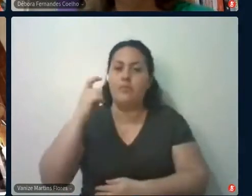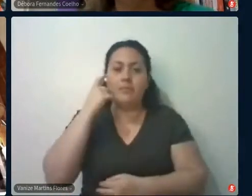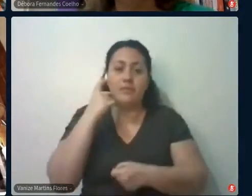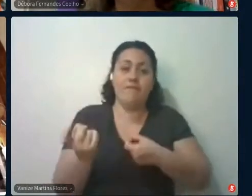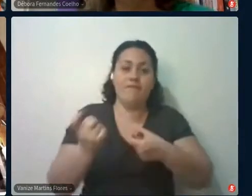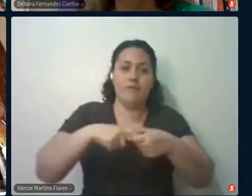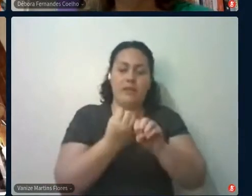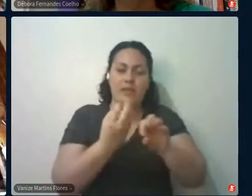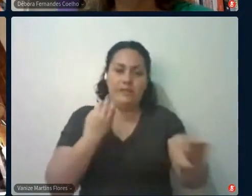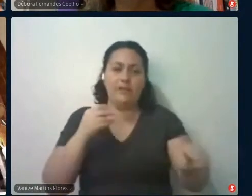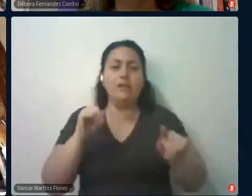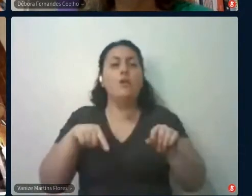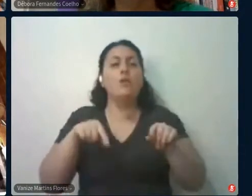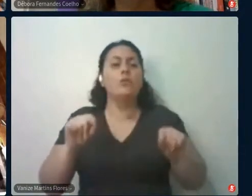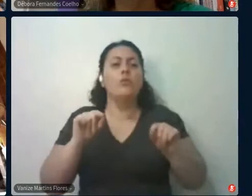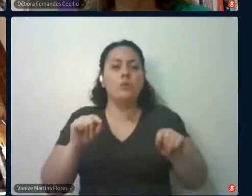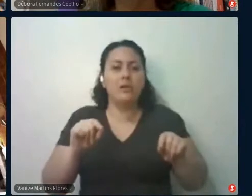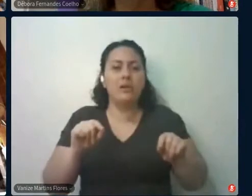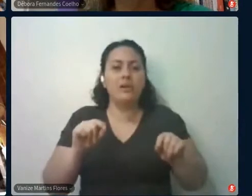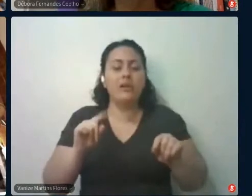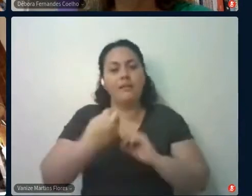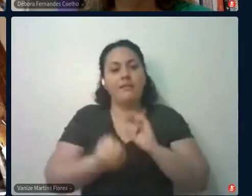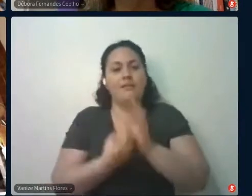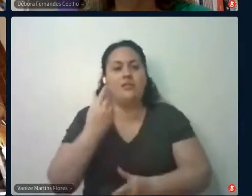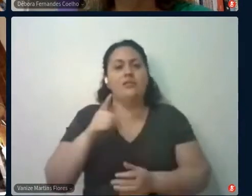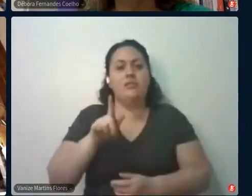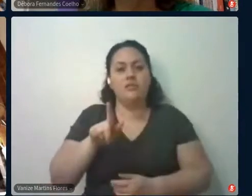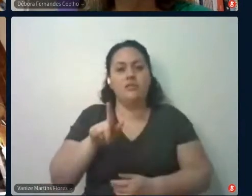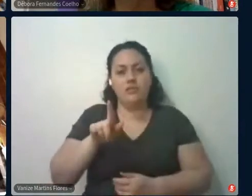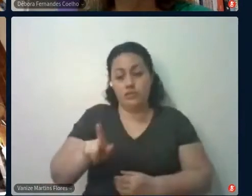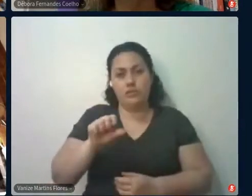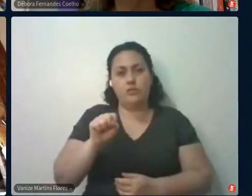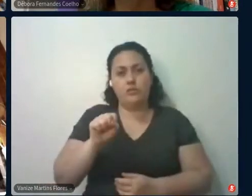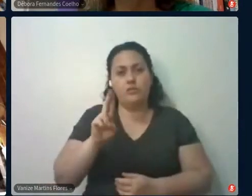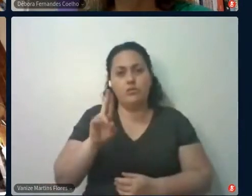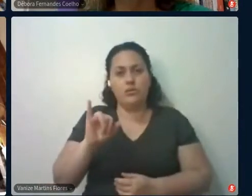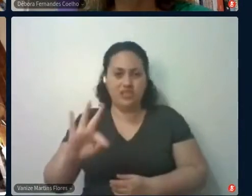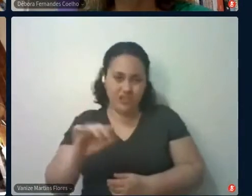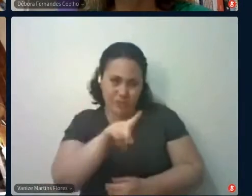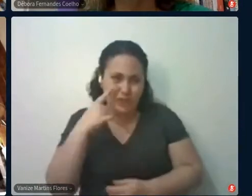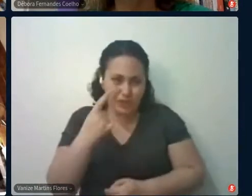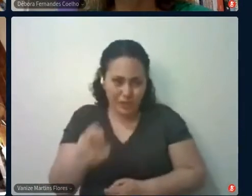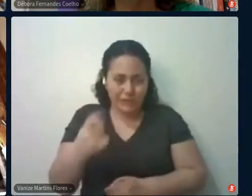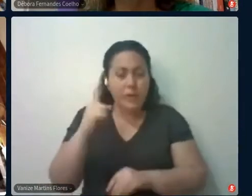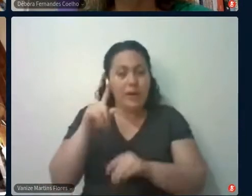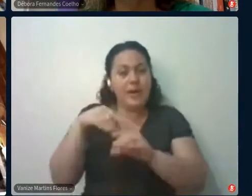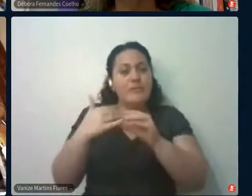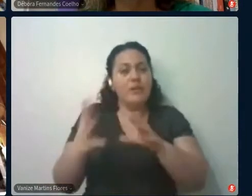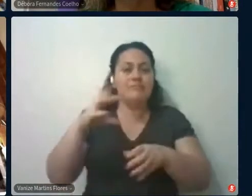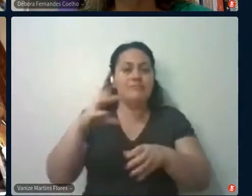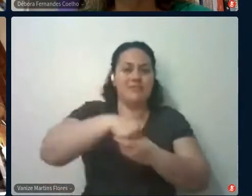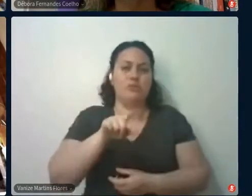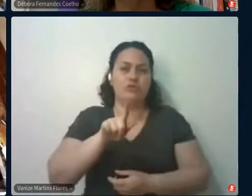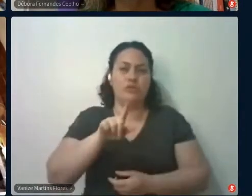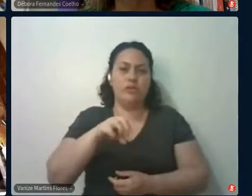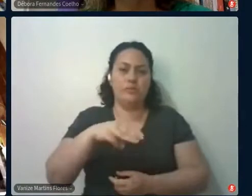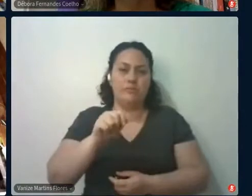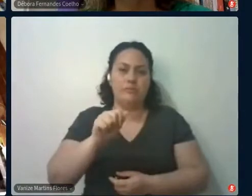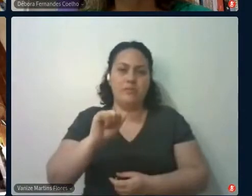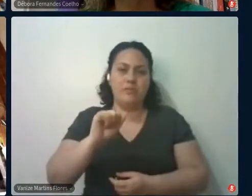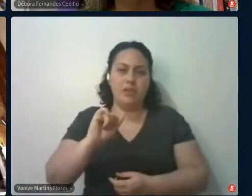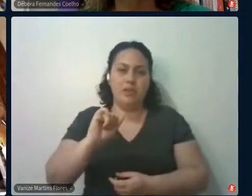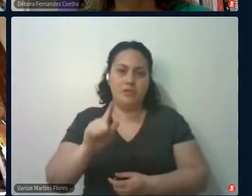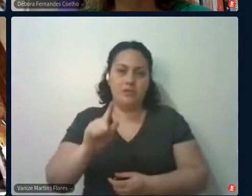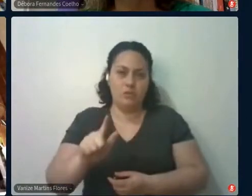do G Suite. Eu acho que todos vocês já estão usando o e-mail da UFSPA dentro do Gmail, né? Já devem ter visto que